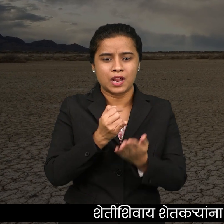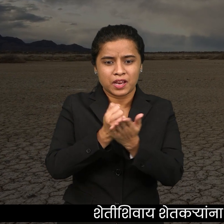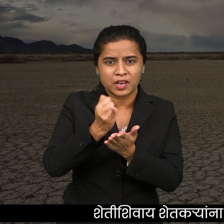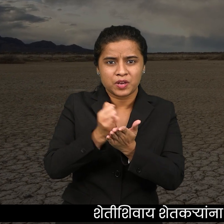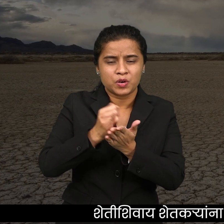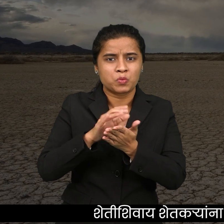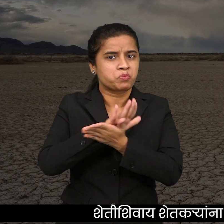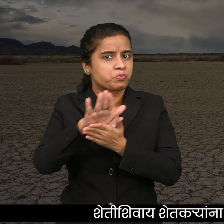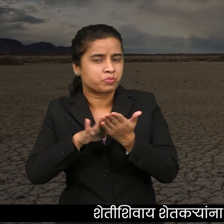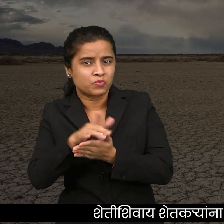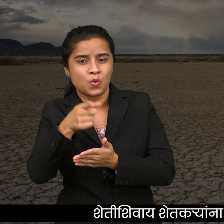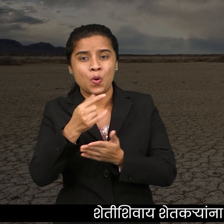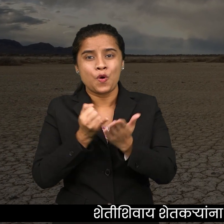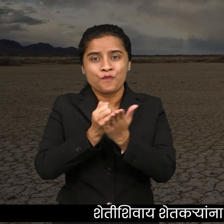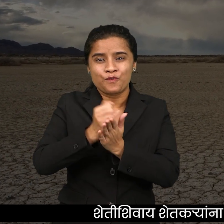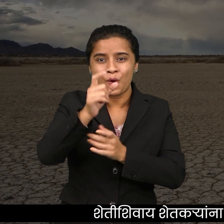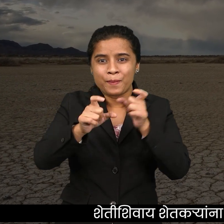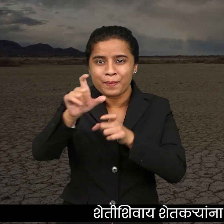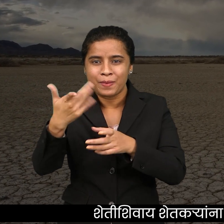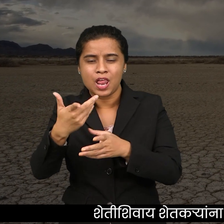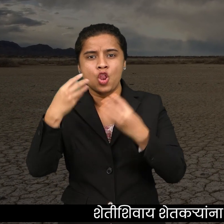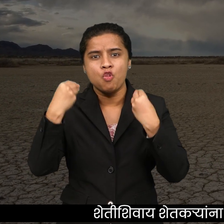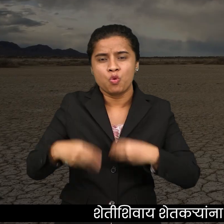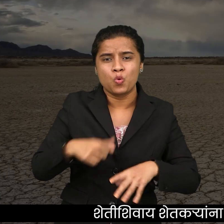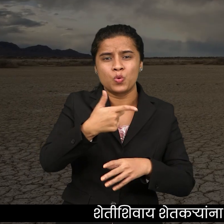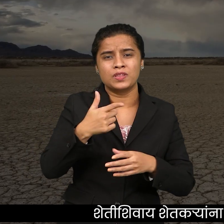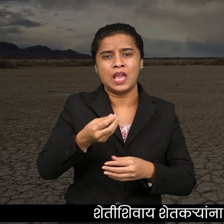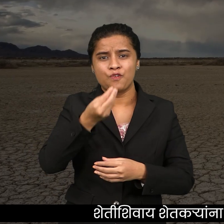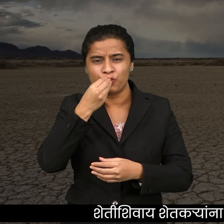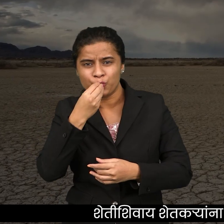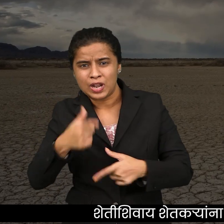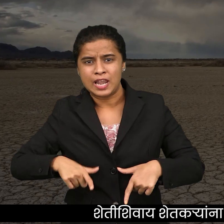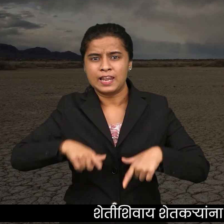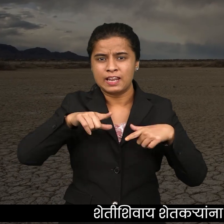शेतीशिवाय शेतकऱ्यांना त्यांची उपजीविका गमवावी लागते.